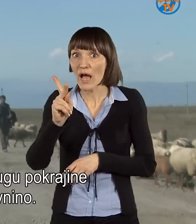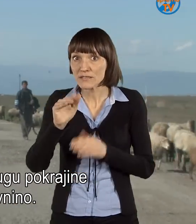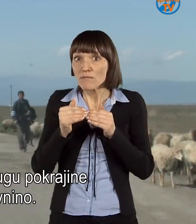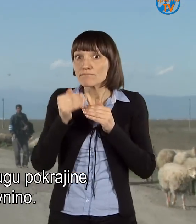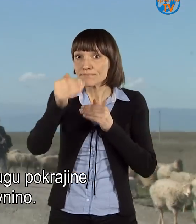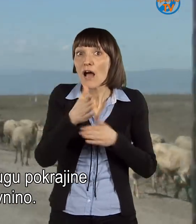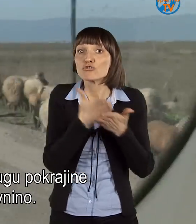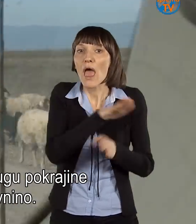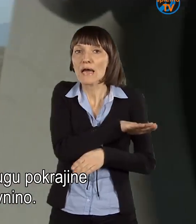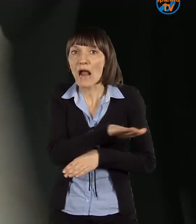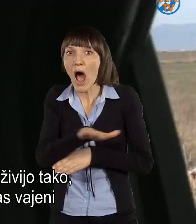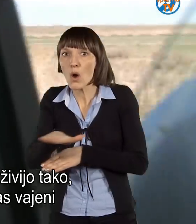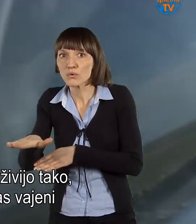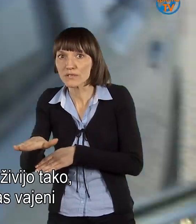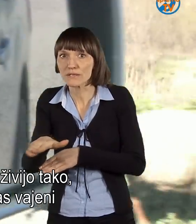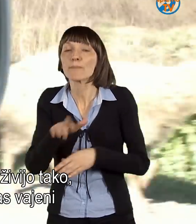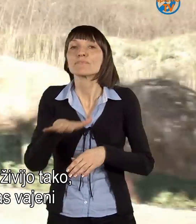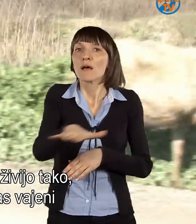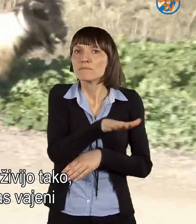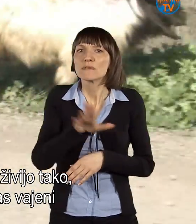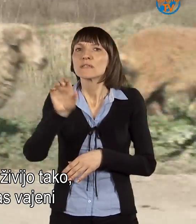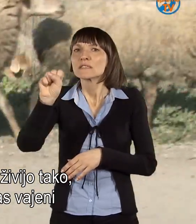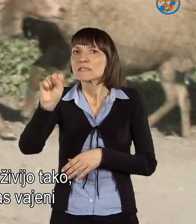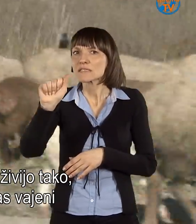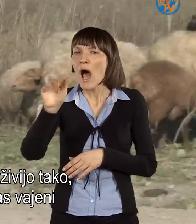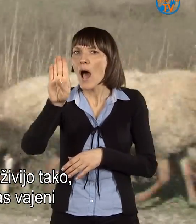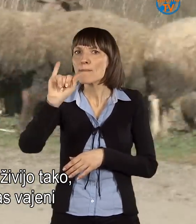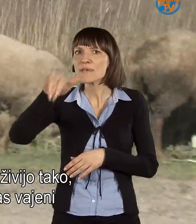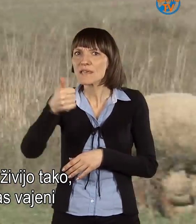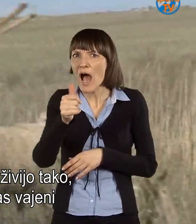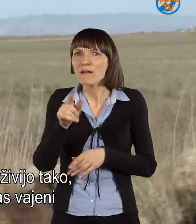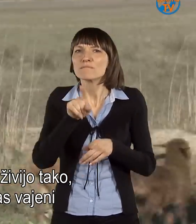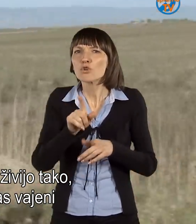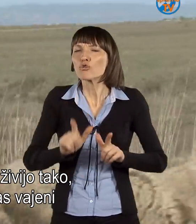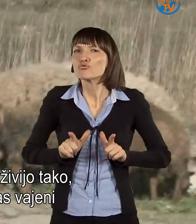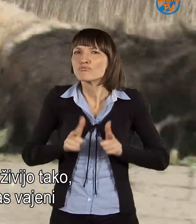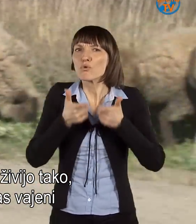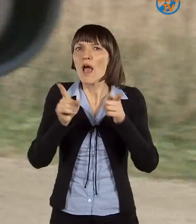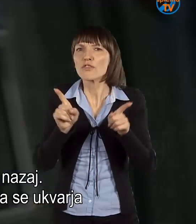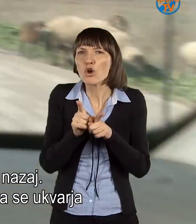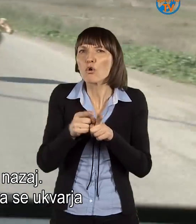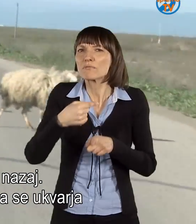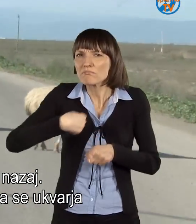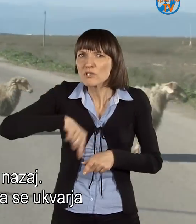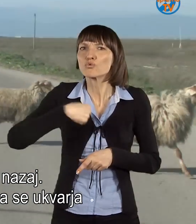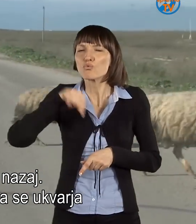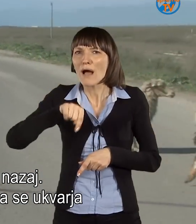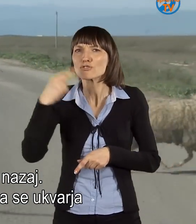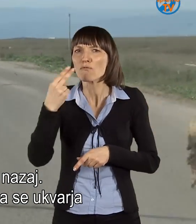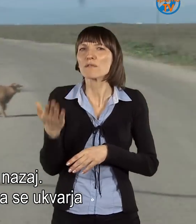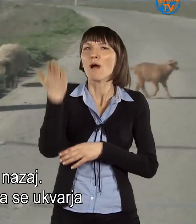v ravnino. V regiji Satli ljudje živijo tako, kot smo bili pri nas vajeni nekaj desetletij